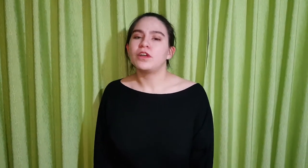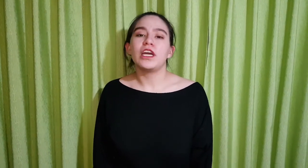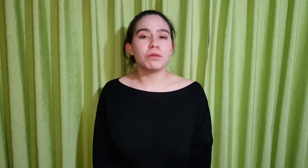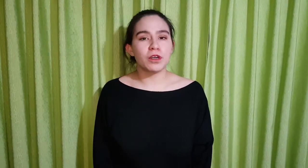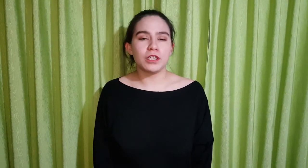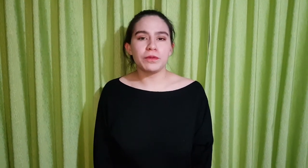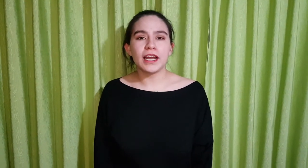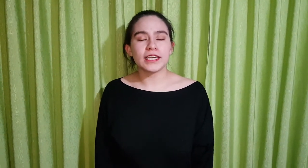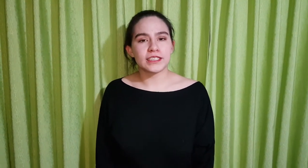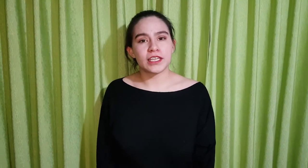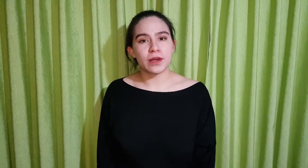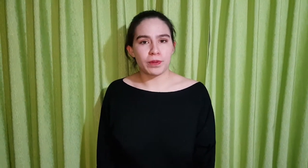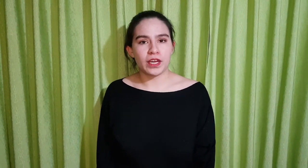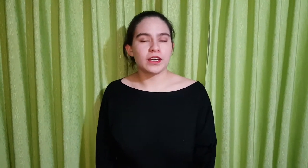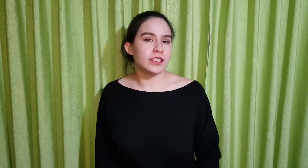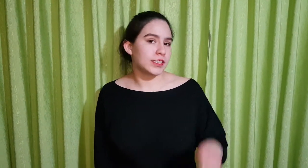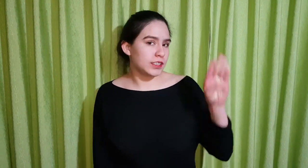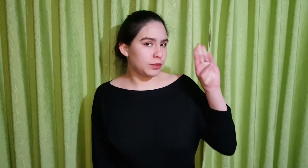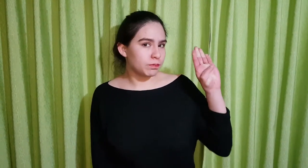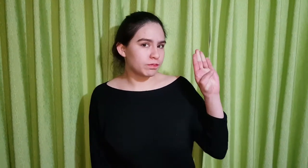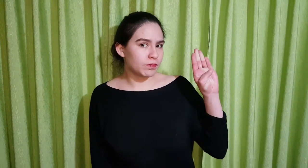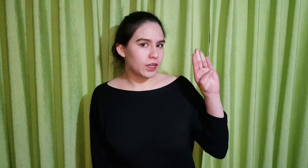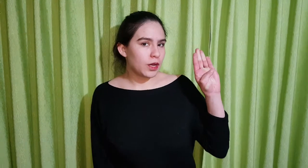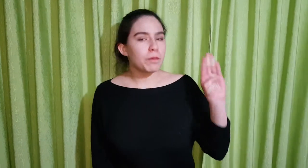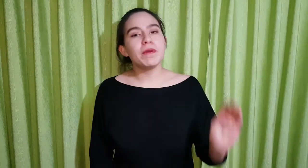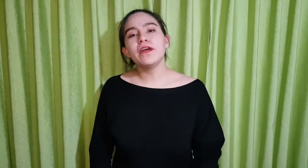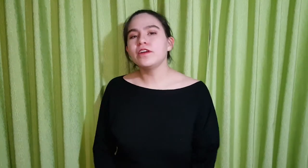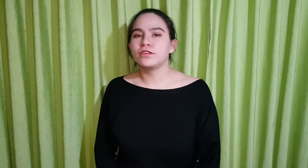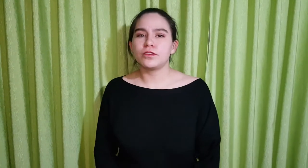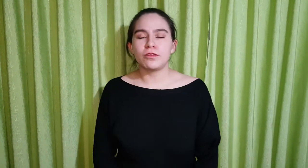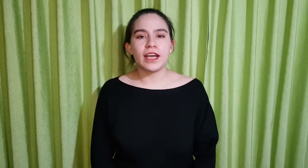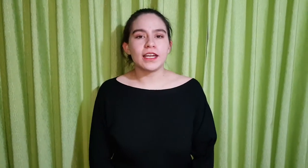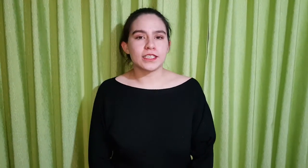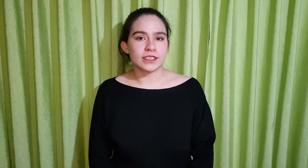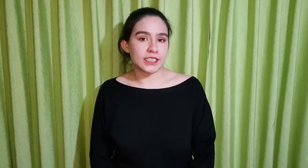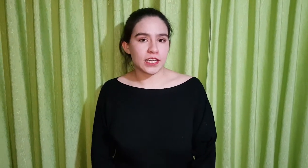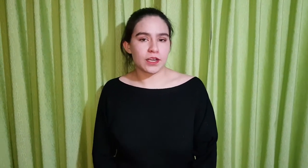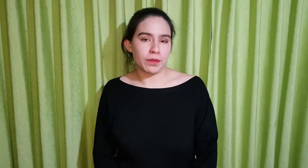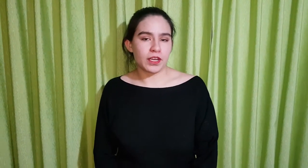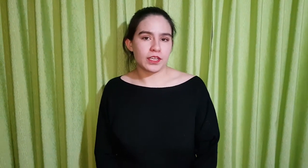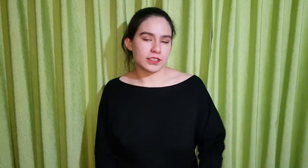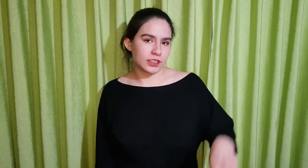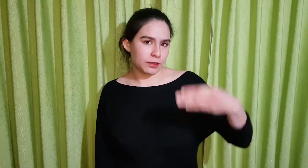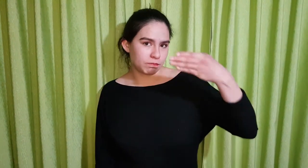en Bolivia la seña B es así, pero en Uruguay la seña B es así.